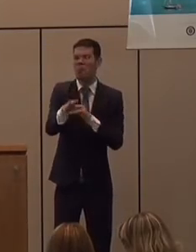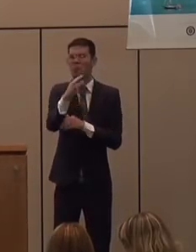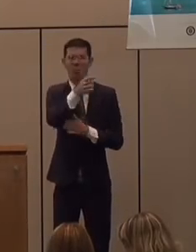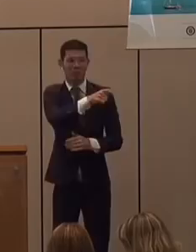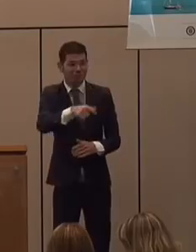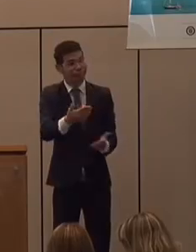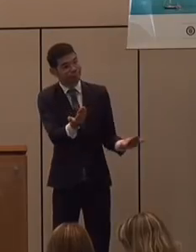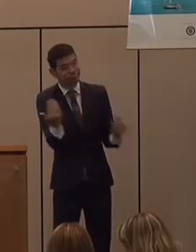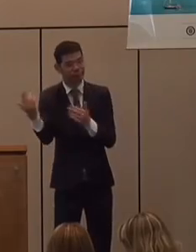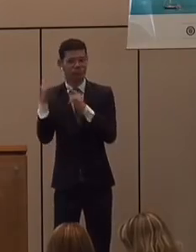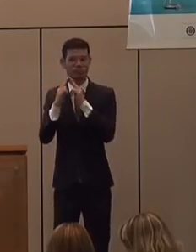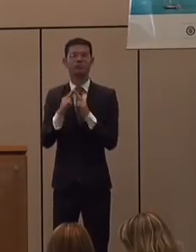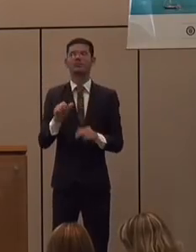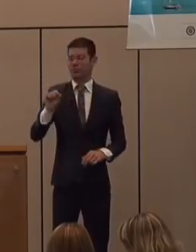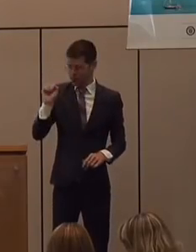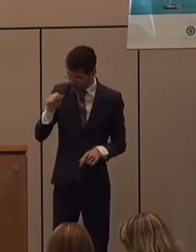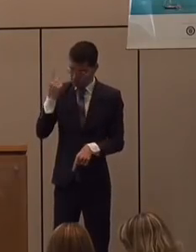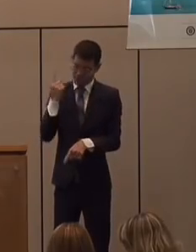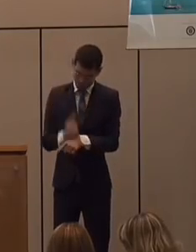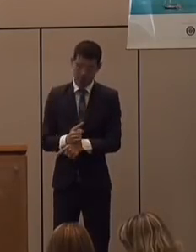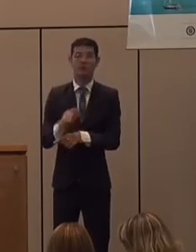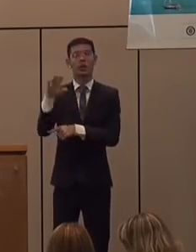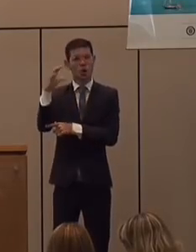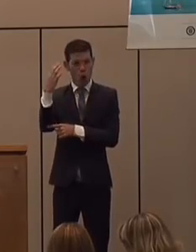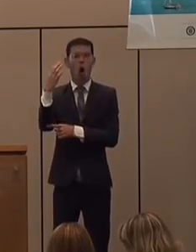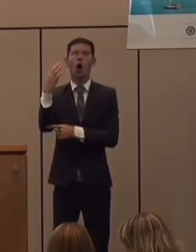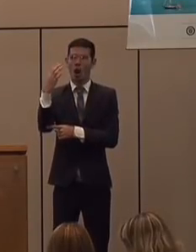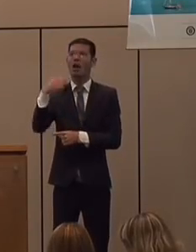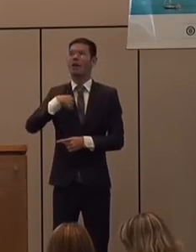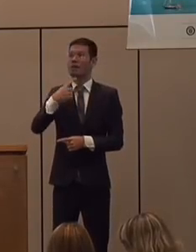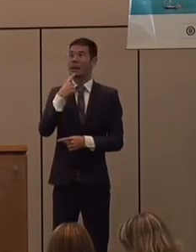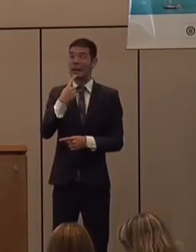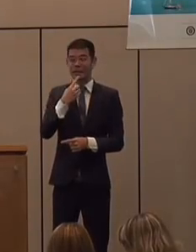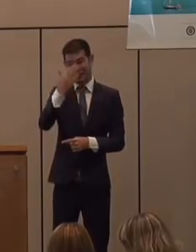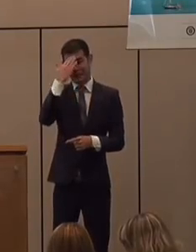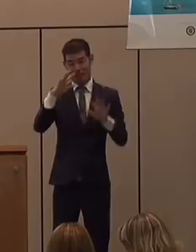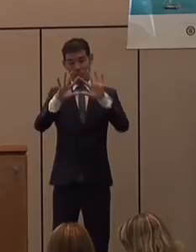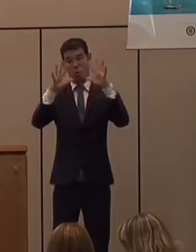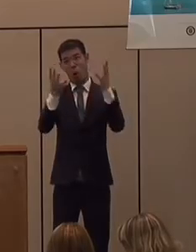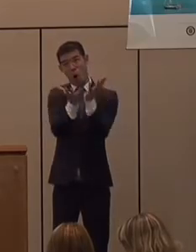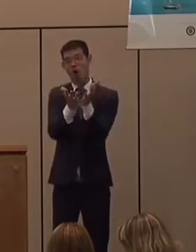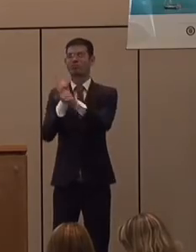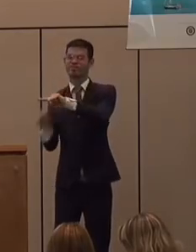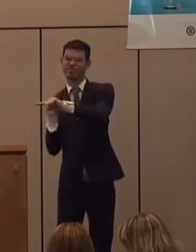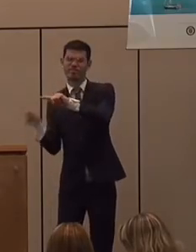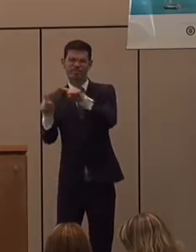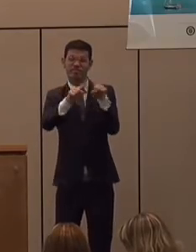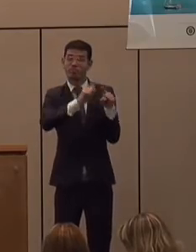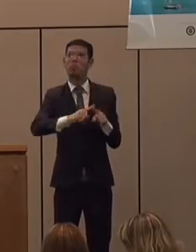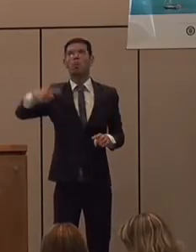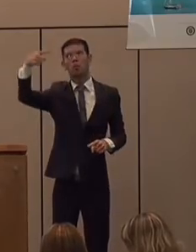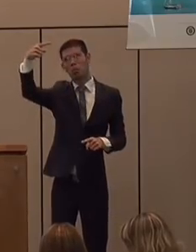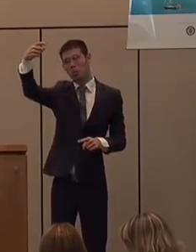efectivamente colombia tiene el privilegio de ser uno de 17 países megadiversos que existen sobre el planeta eso es un gran